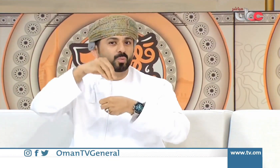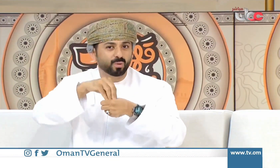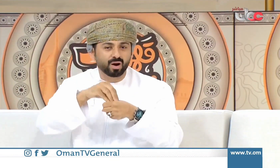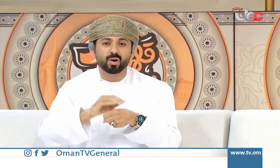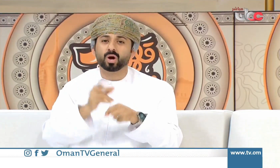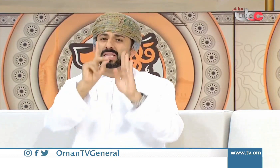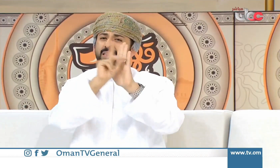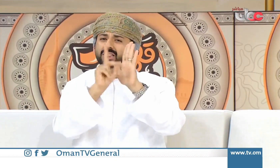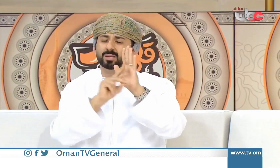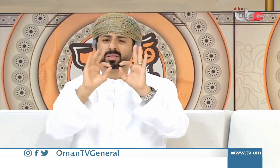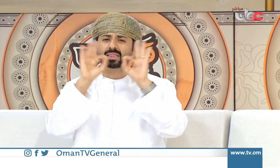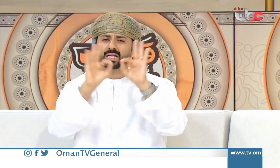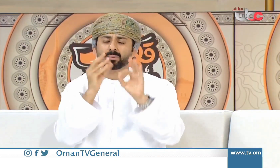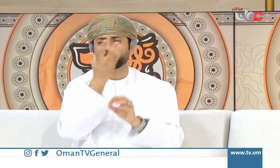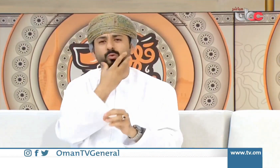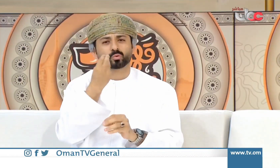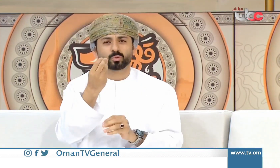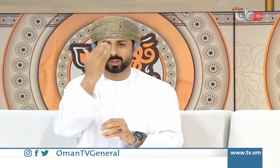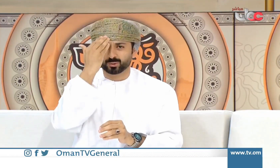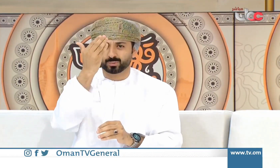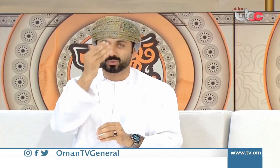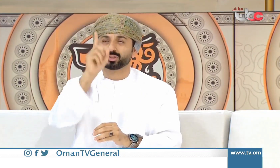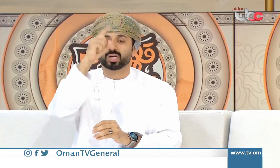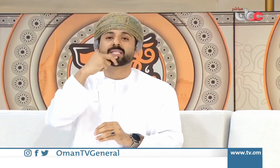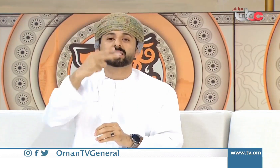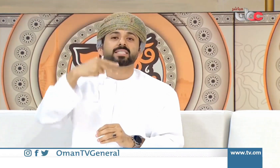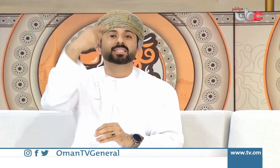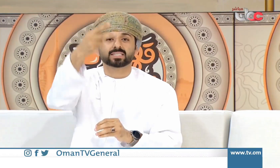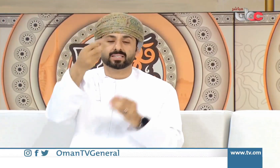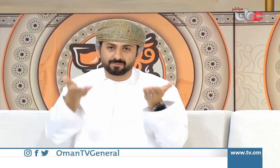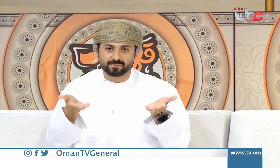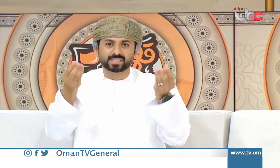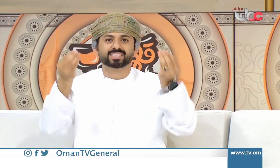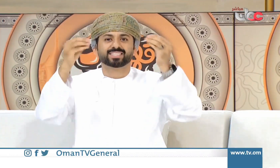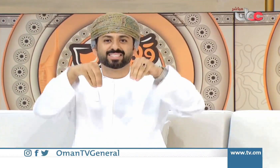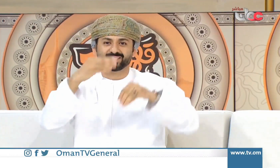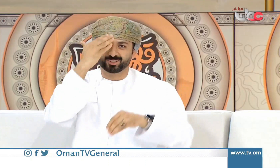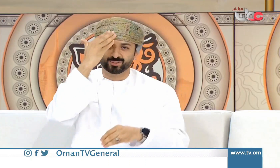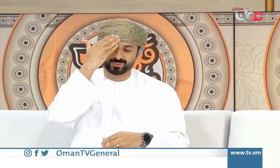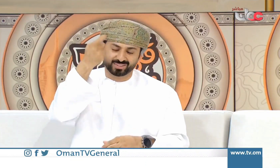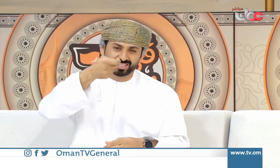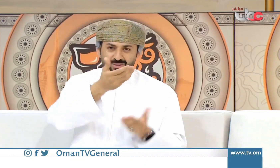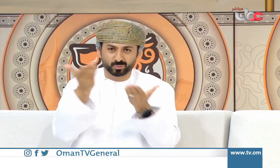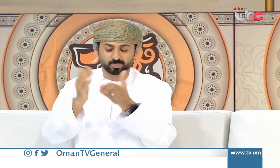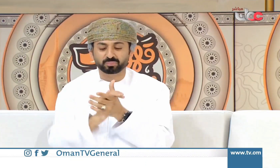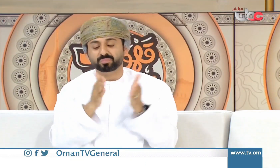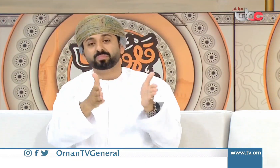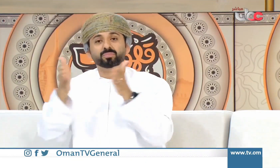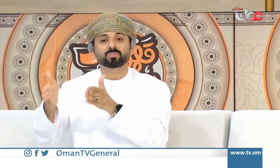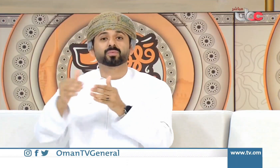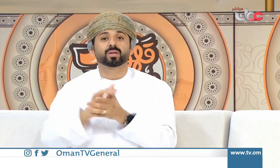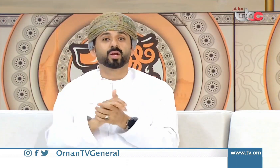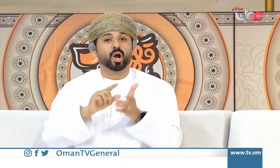الاتفاقيات لتوظيف الأشخاص من ذوي الإعاقة السمعية، وكان تنظيم رائع جدا. نشكر وزارة التنمية، ونتمنى أيضا